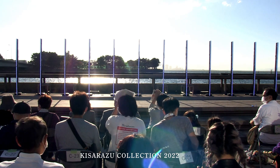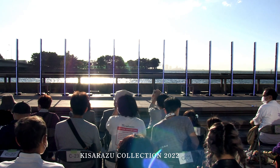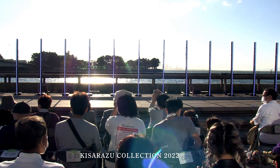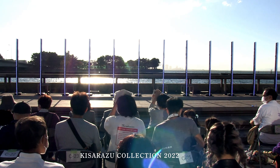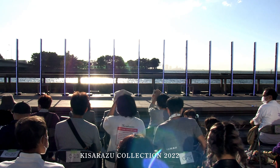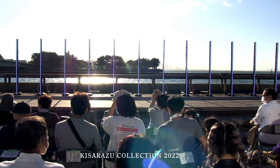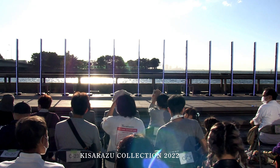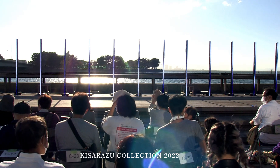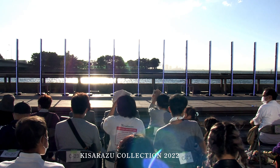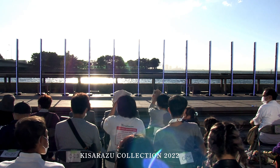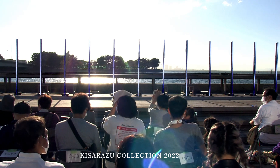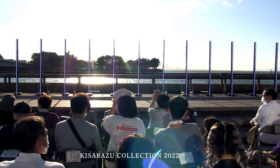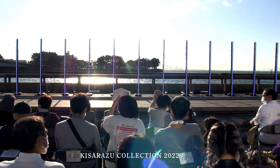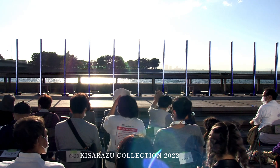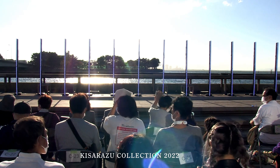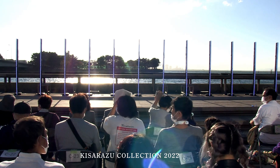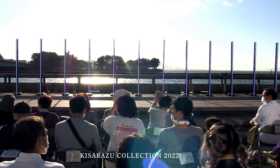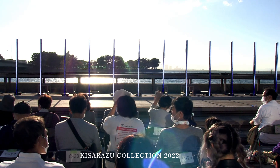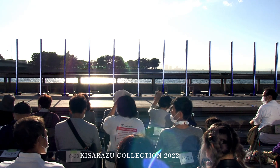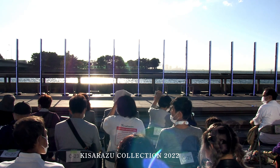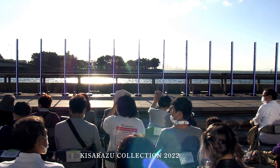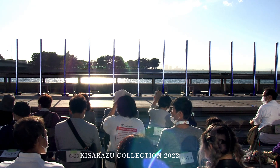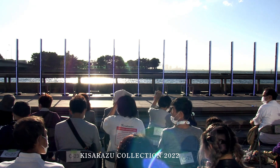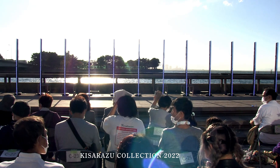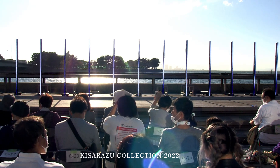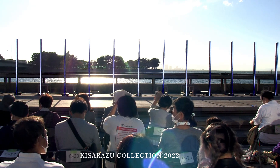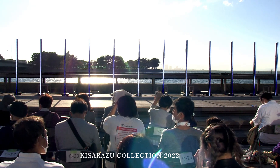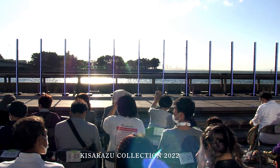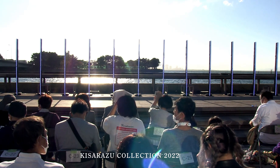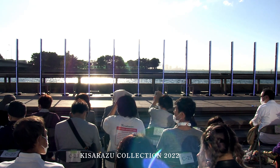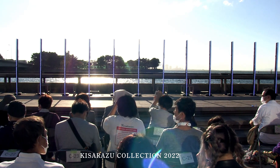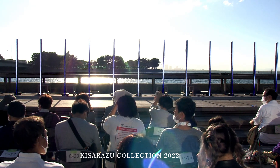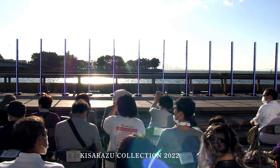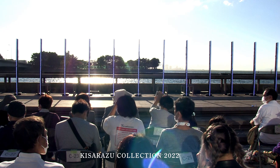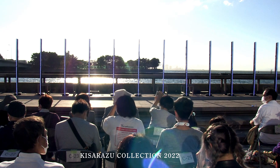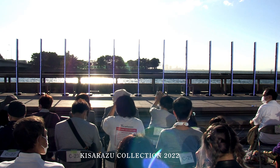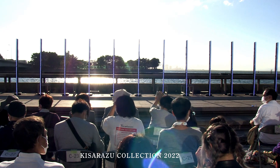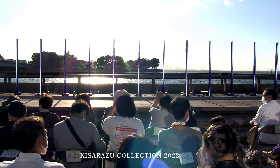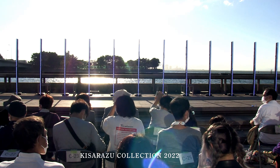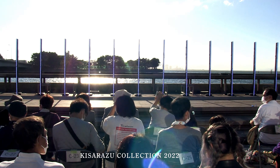樹、田上きらり、河原林陽太郎、